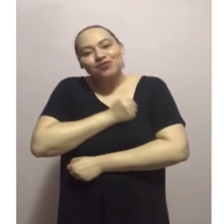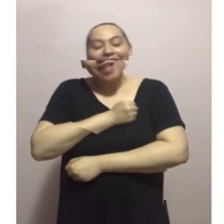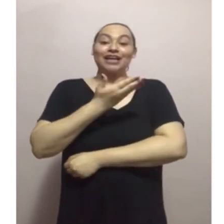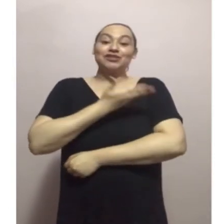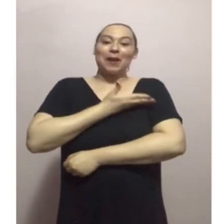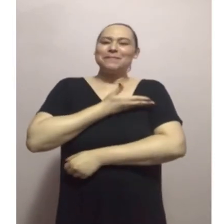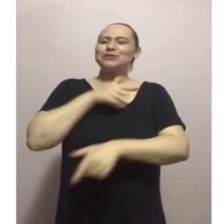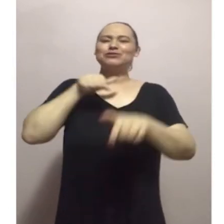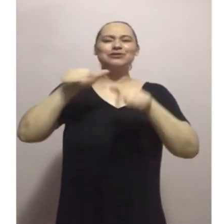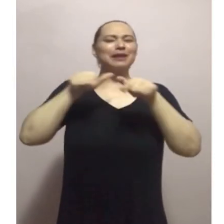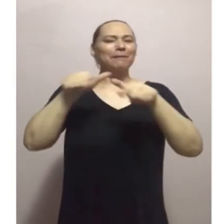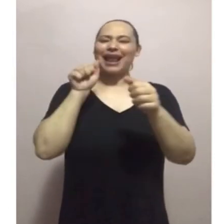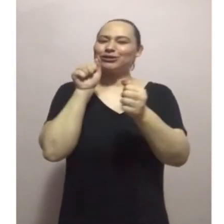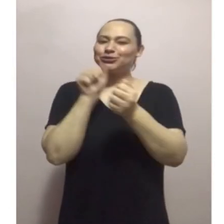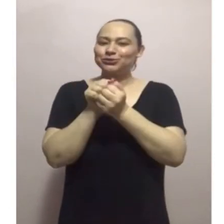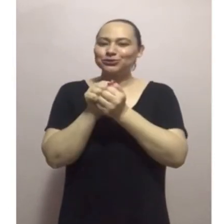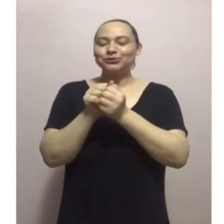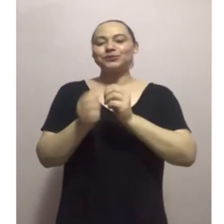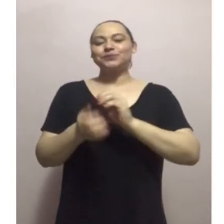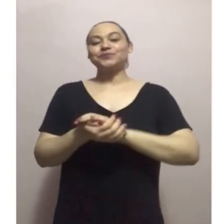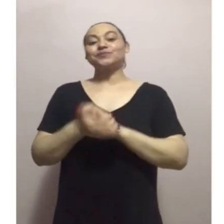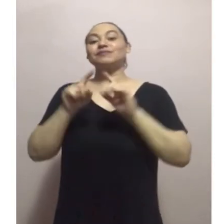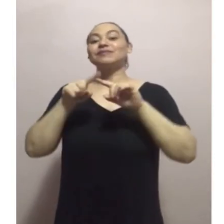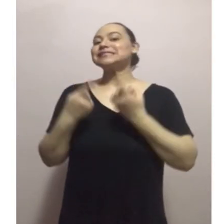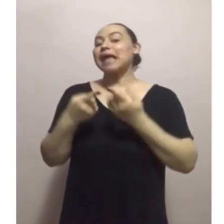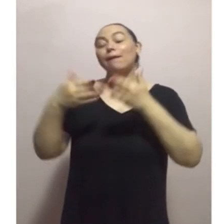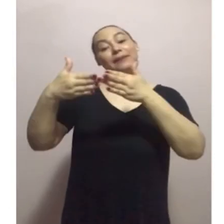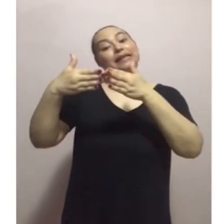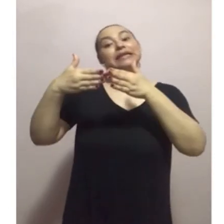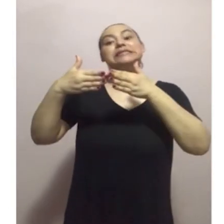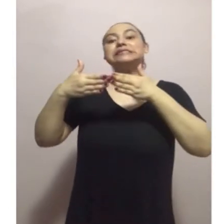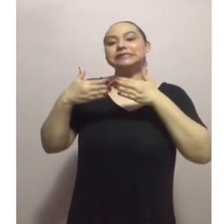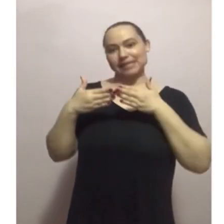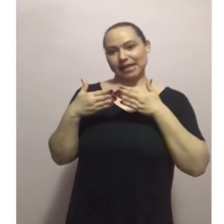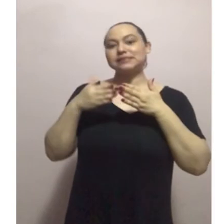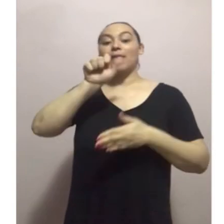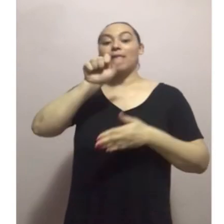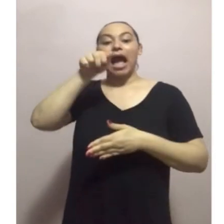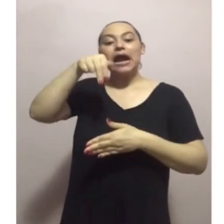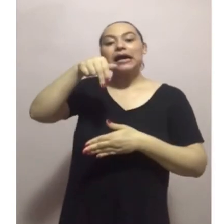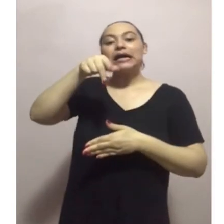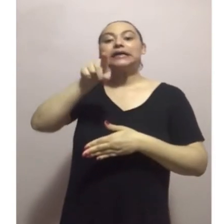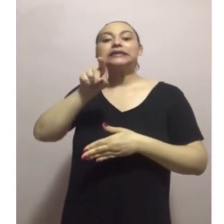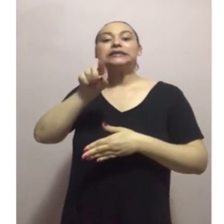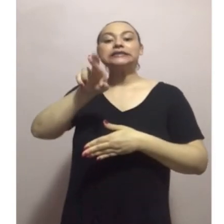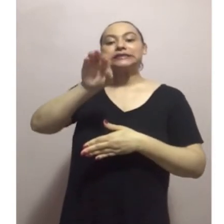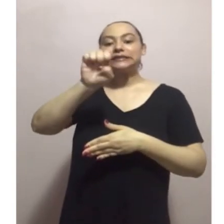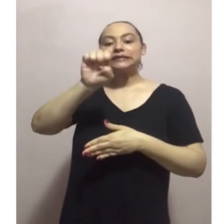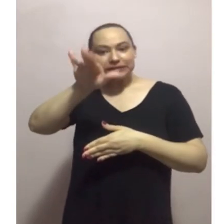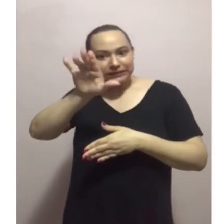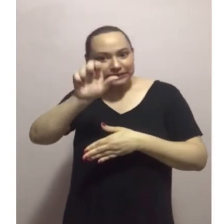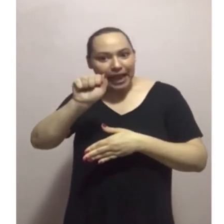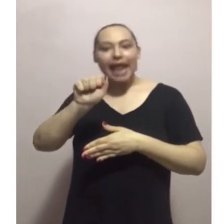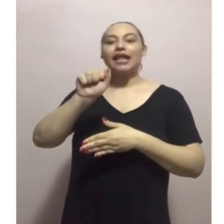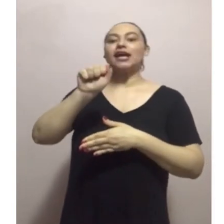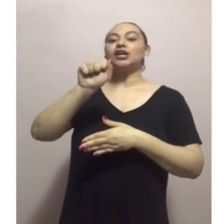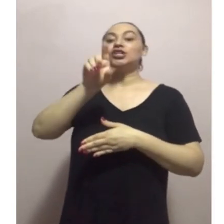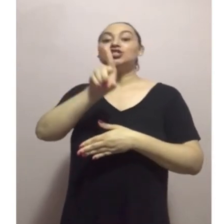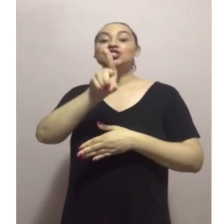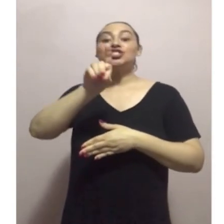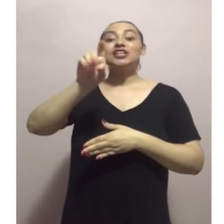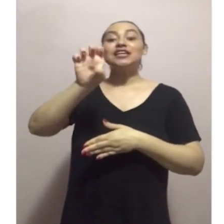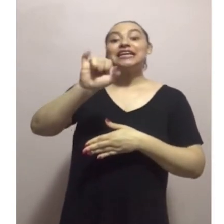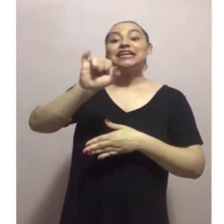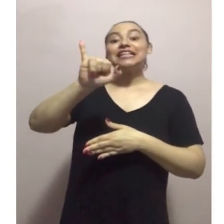é, Tati, Deia? nós, Vocês vão né? me dar assim, a licença de chamar a Andréia de Deia. Isso, e eu